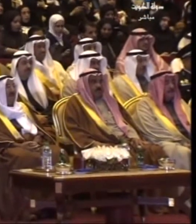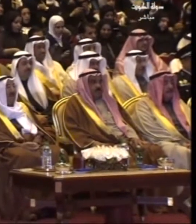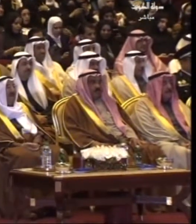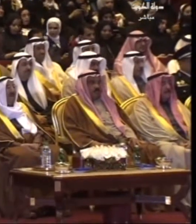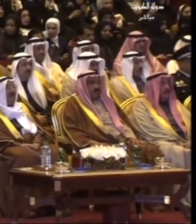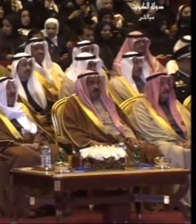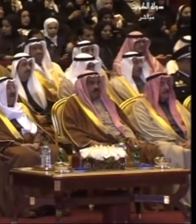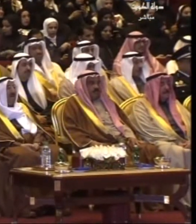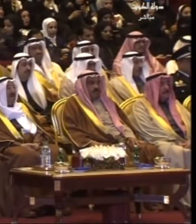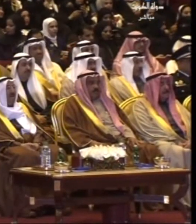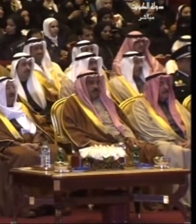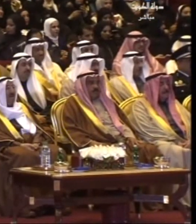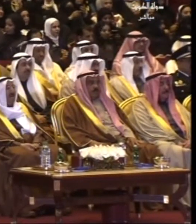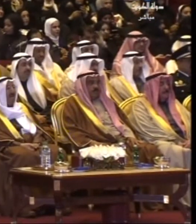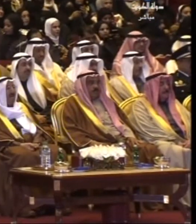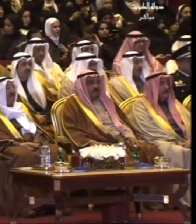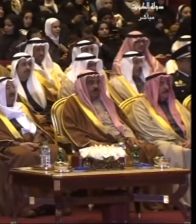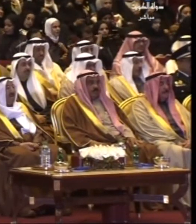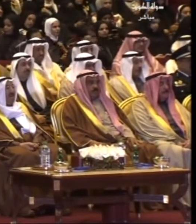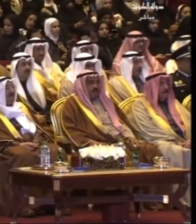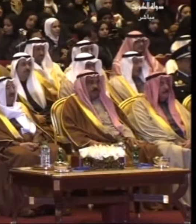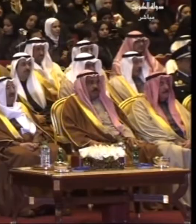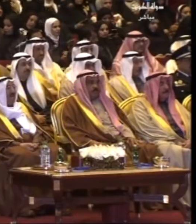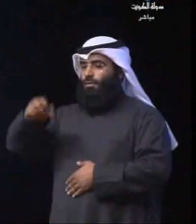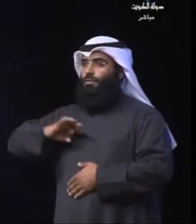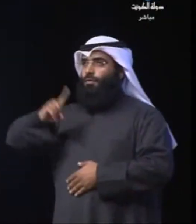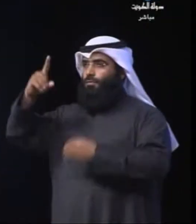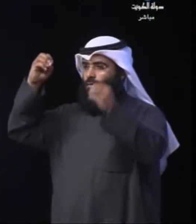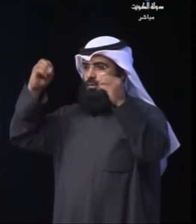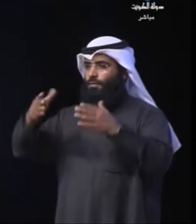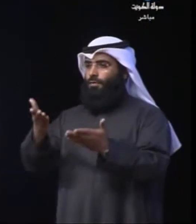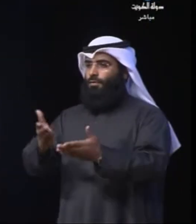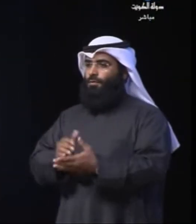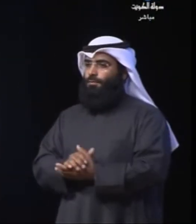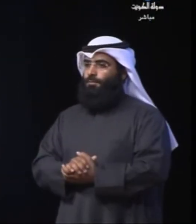المحترمين، الضيوف الكرام، السلام عليكم ورحمة الله وبركاته.